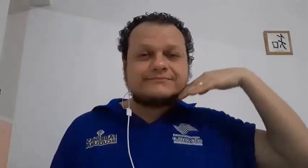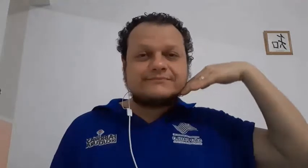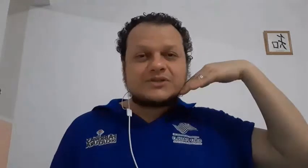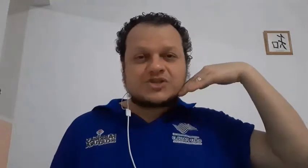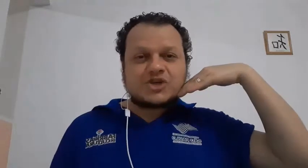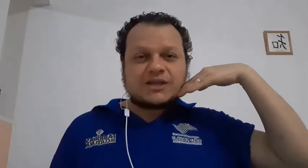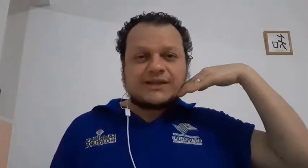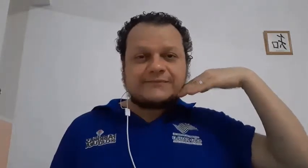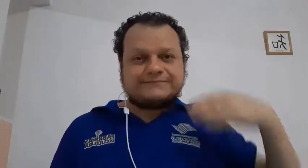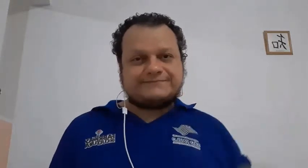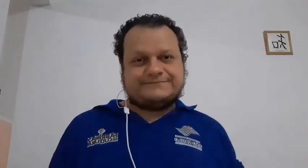J.